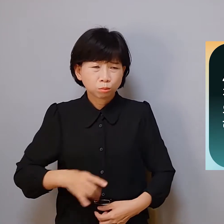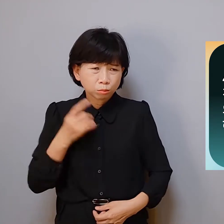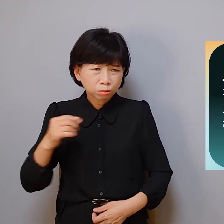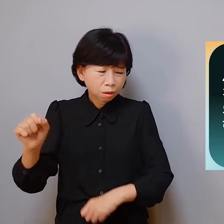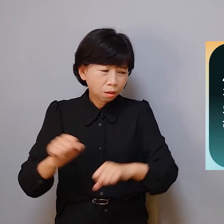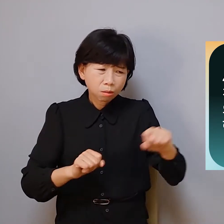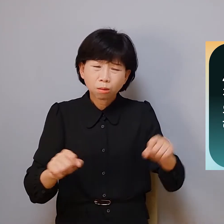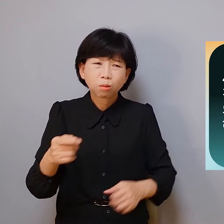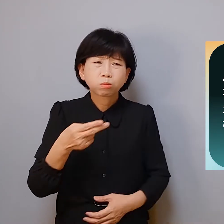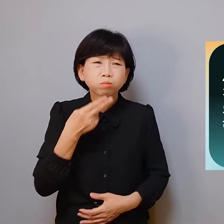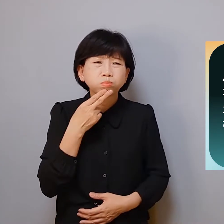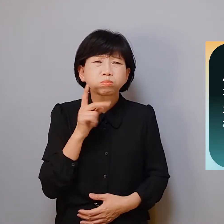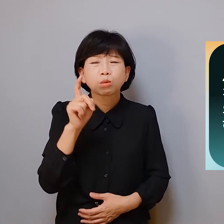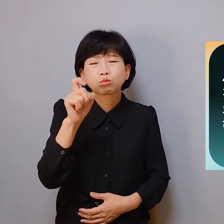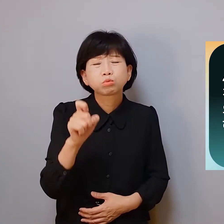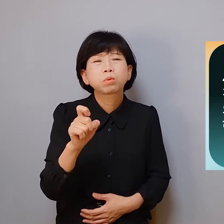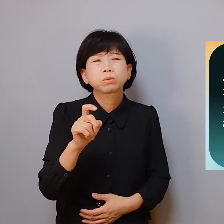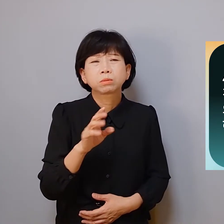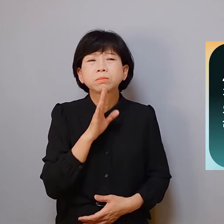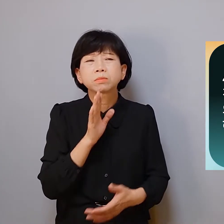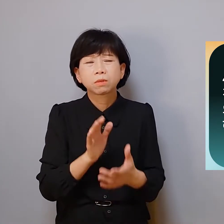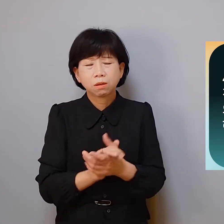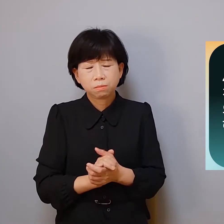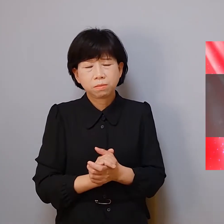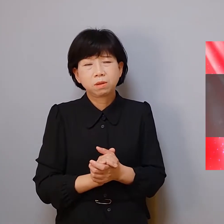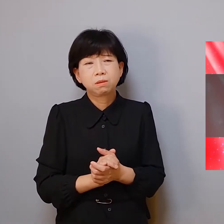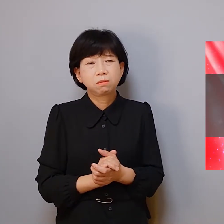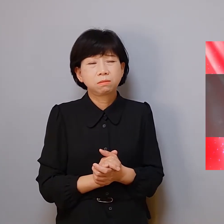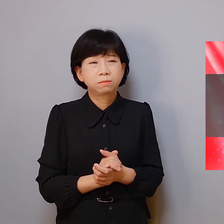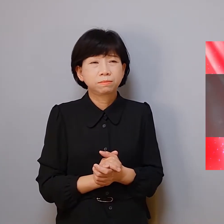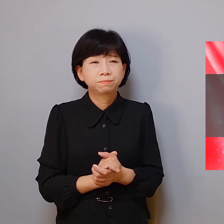굳게 행하여 짐이니이다. 아멘.